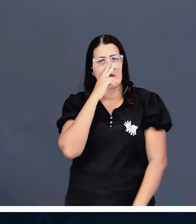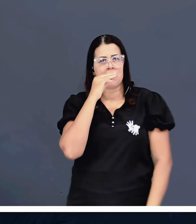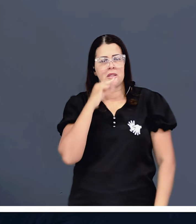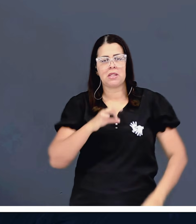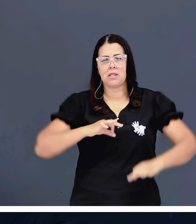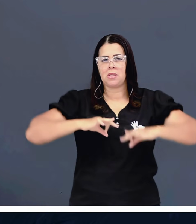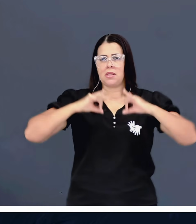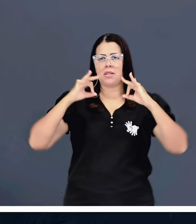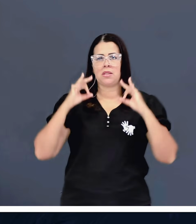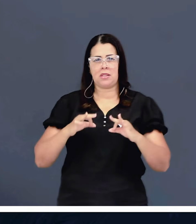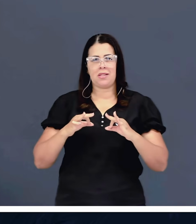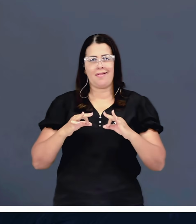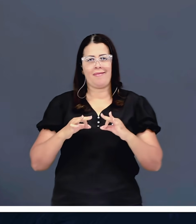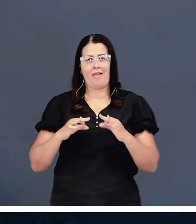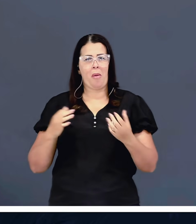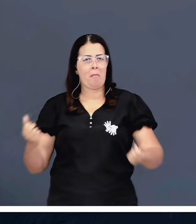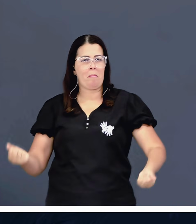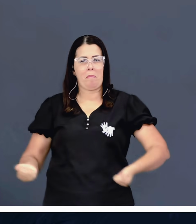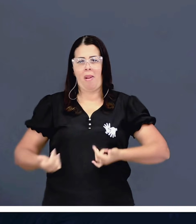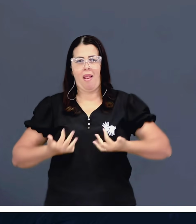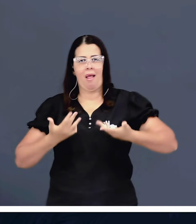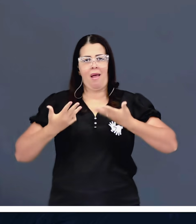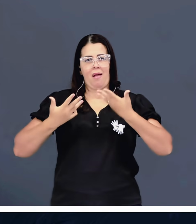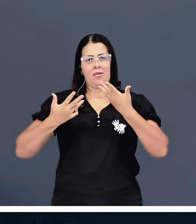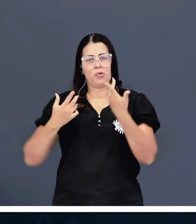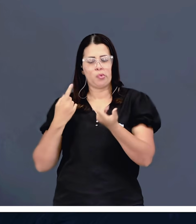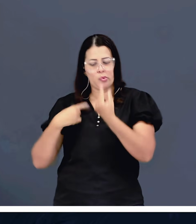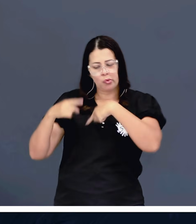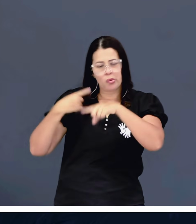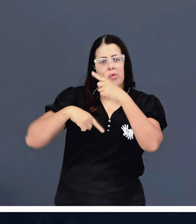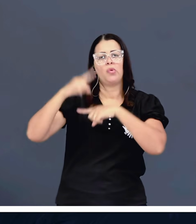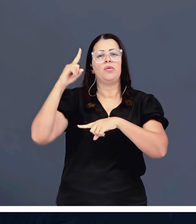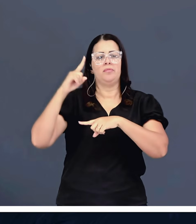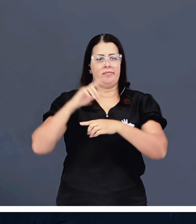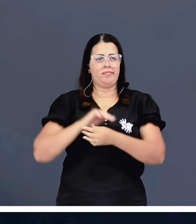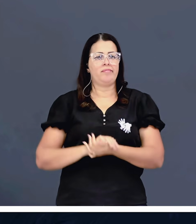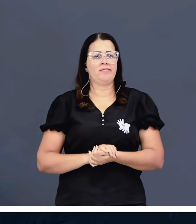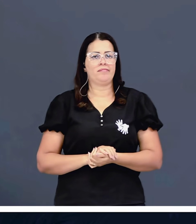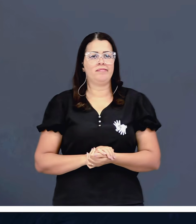estarem transbordando, né, de prosperidade.